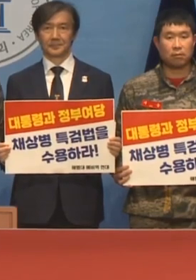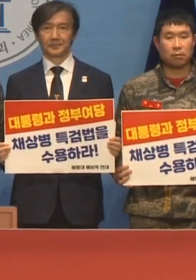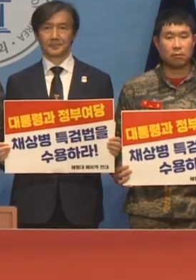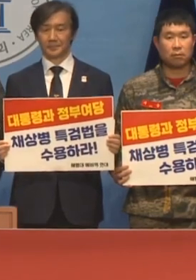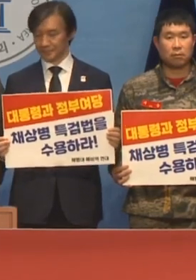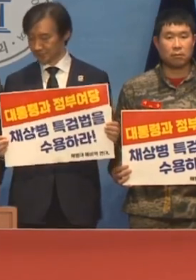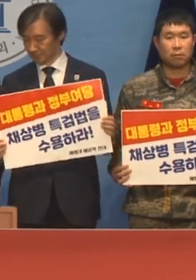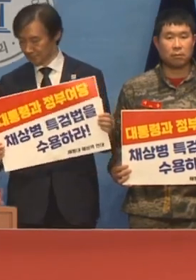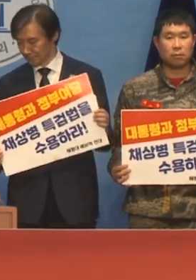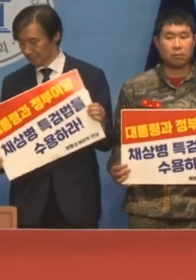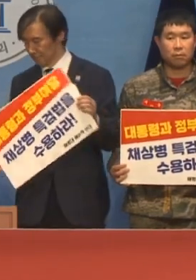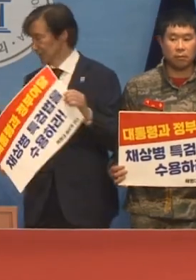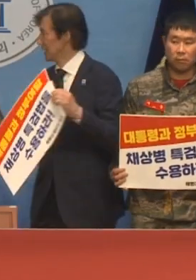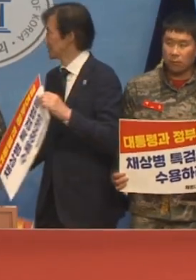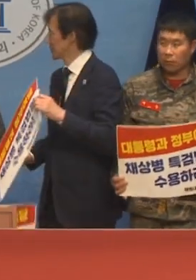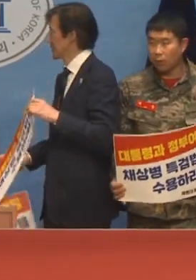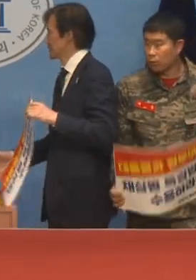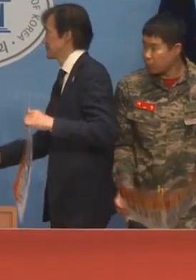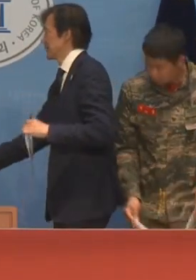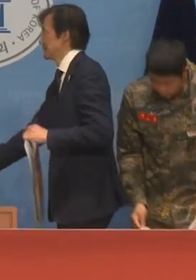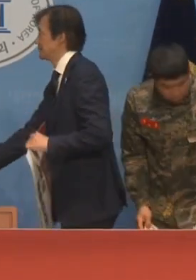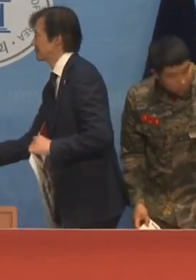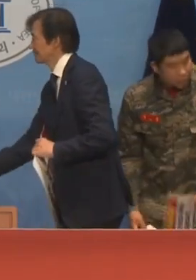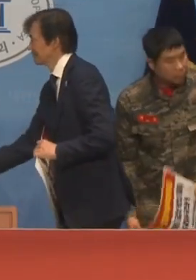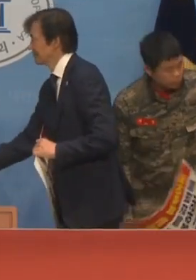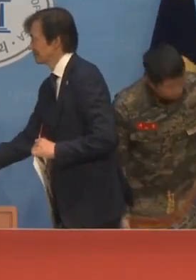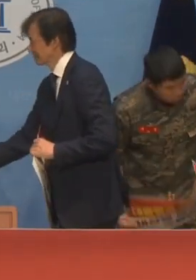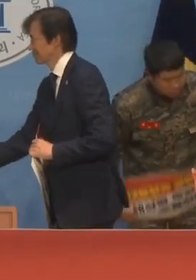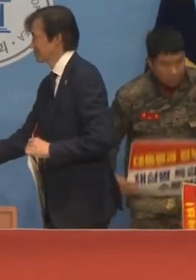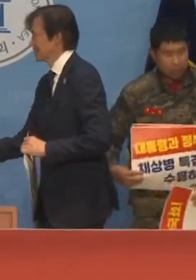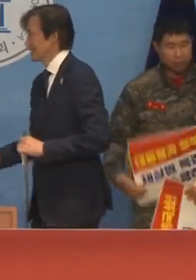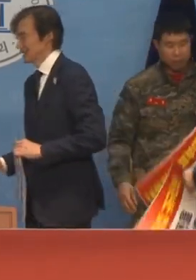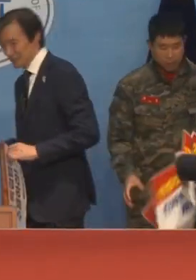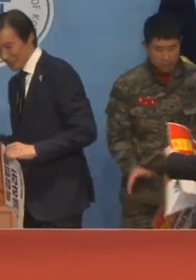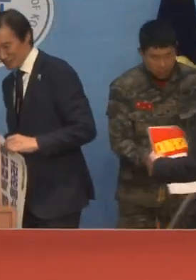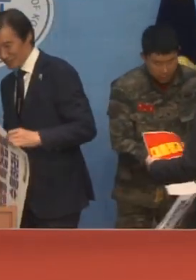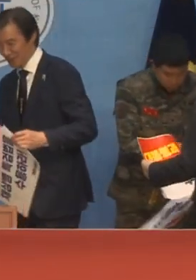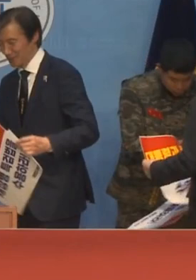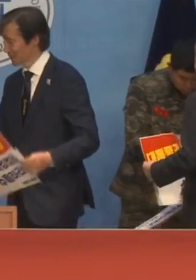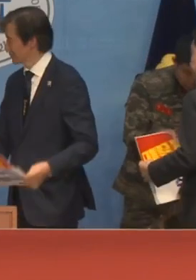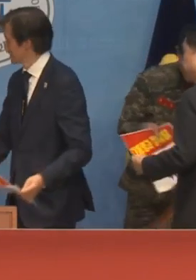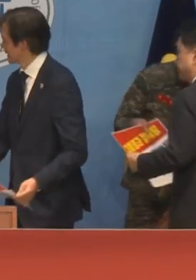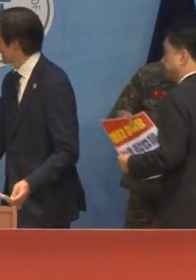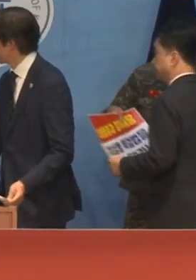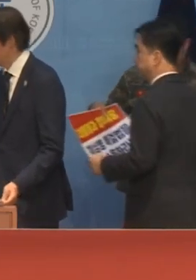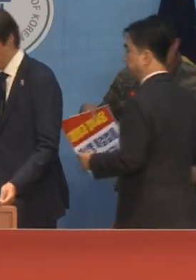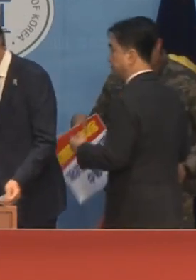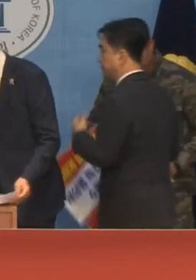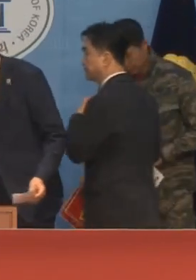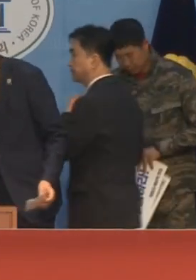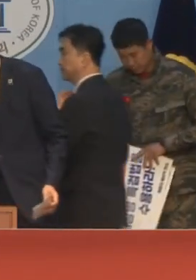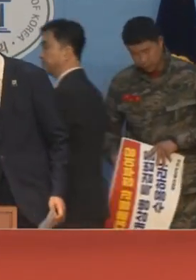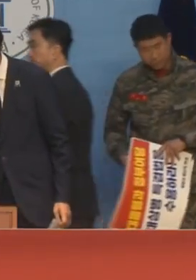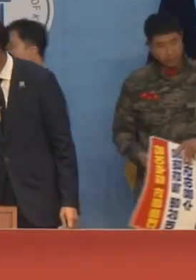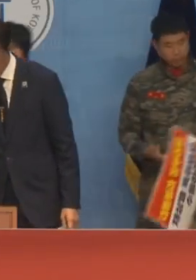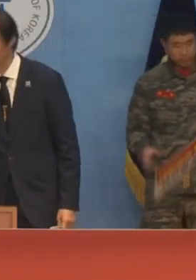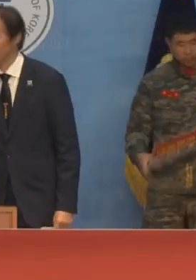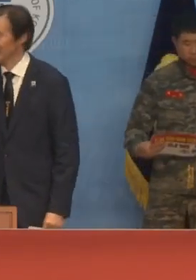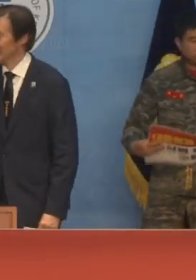네, 마치겠습니다. 네. 수고하셨습니다. 감사합니다. 이렇게 마스크 벗은 모습 보니까 좀 이상하긴